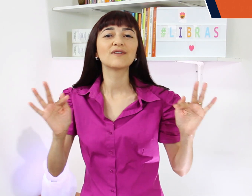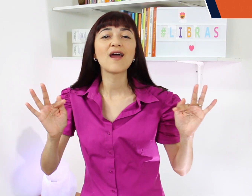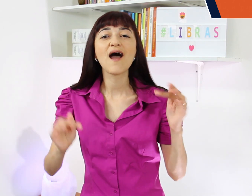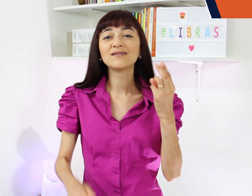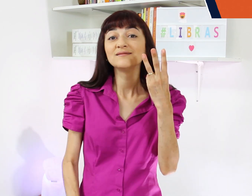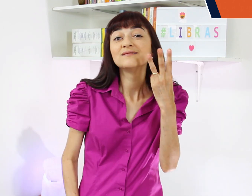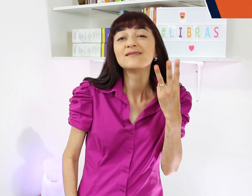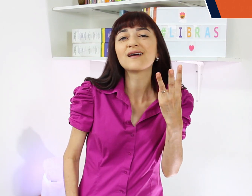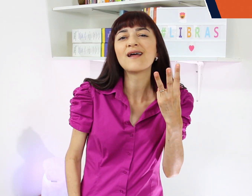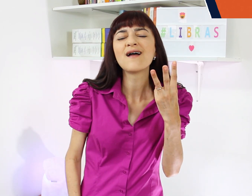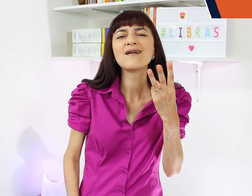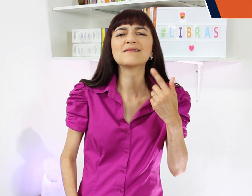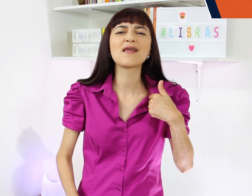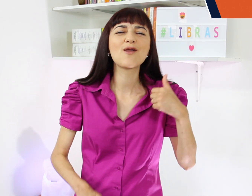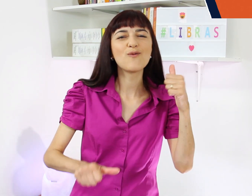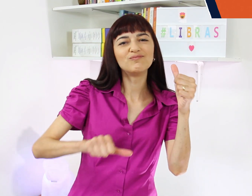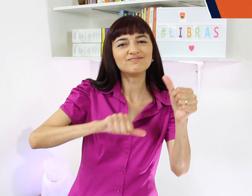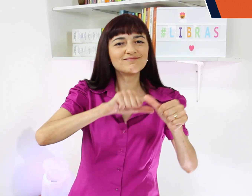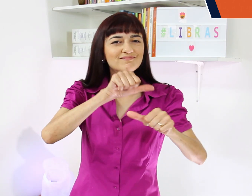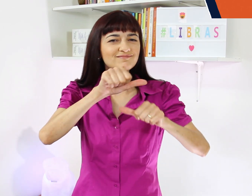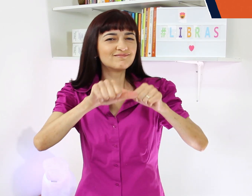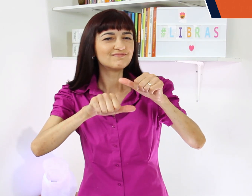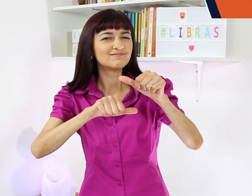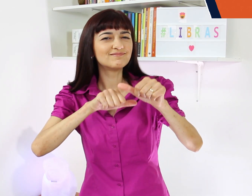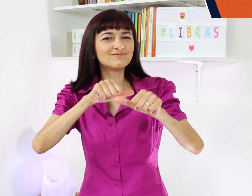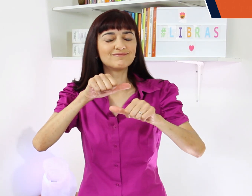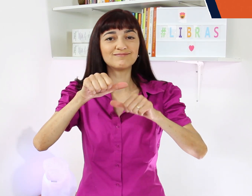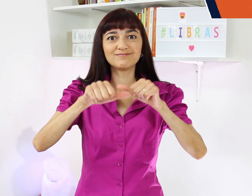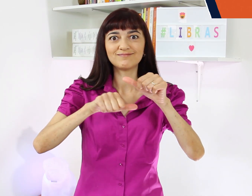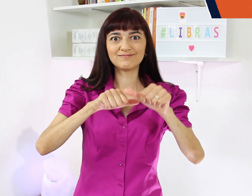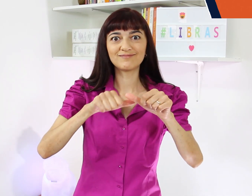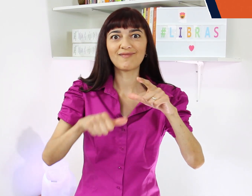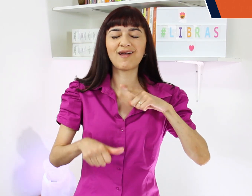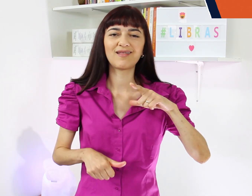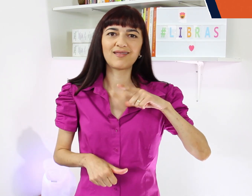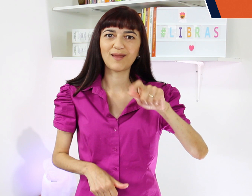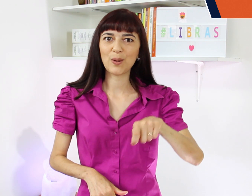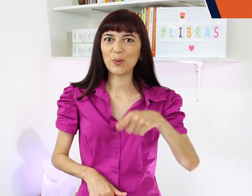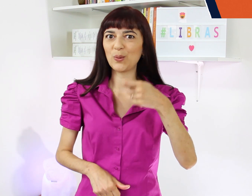Na frase 3, eu mudei um pouquinho. Eu estou utilizando uma outra variação de ver.